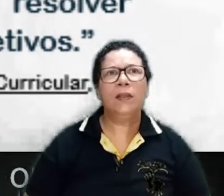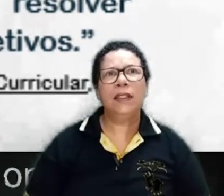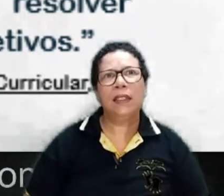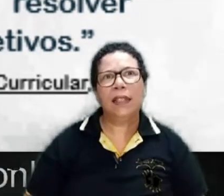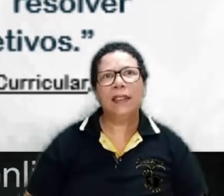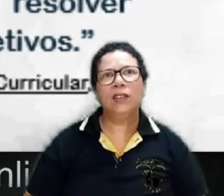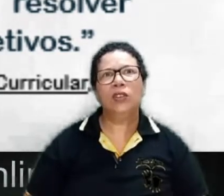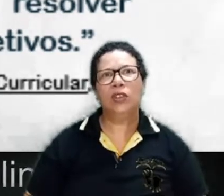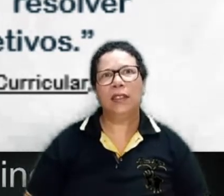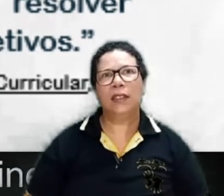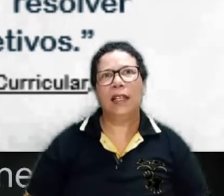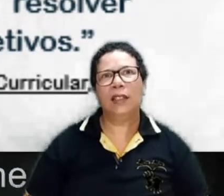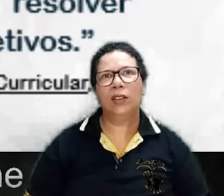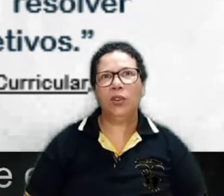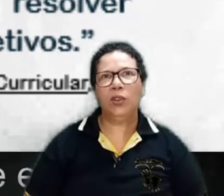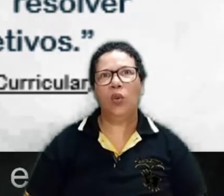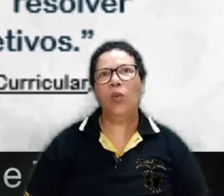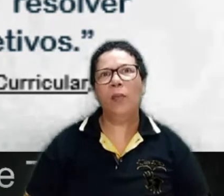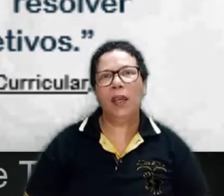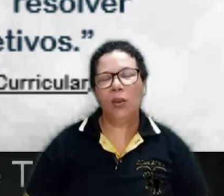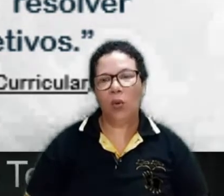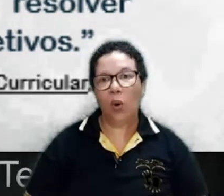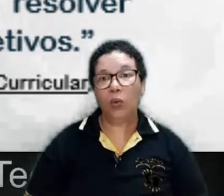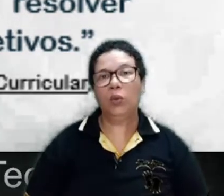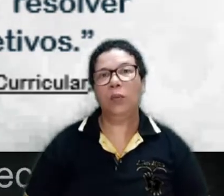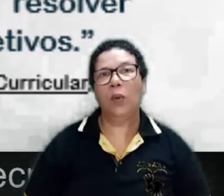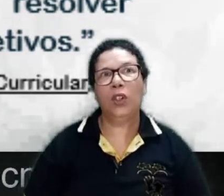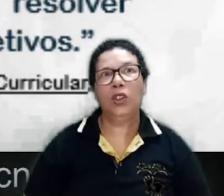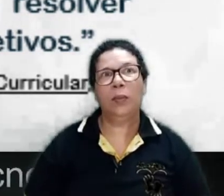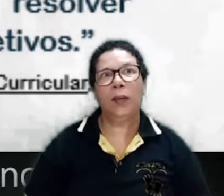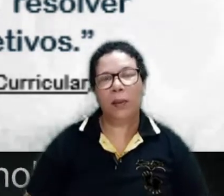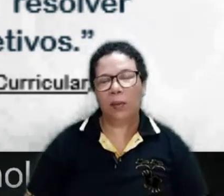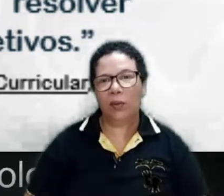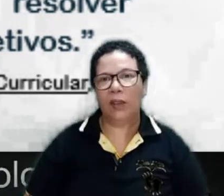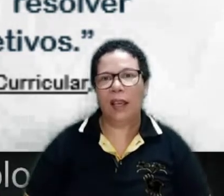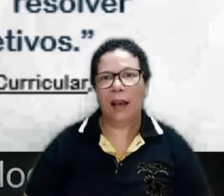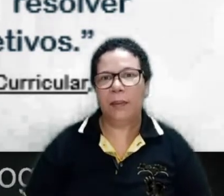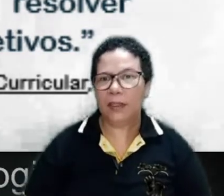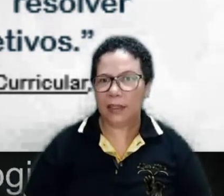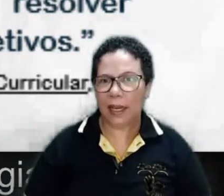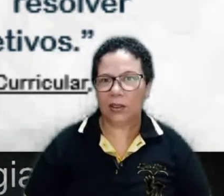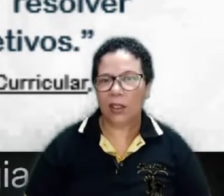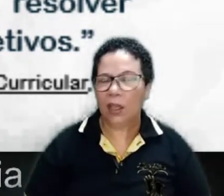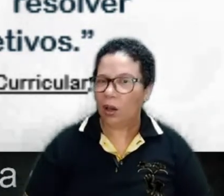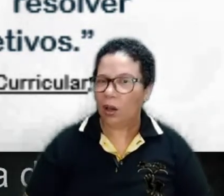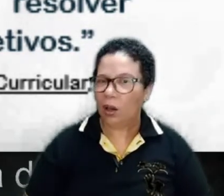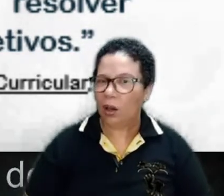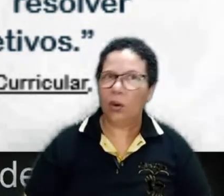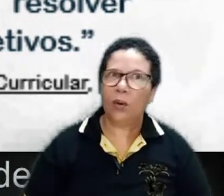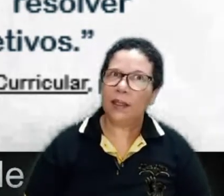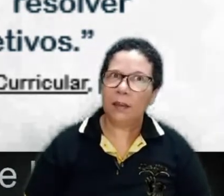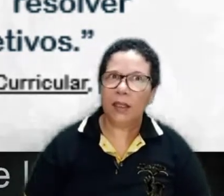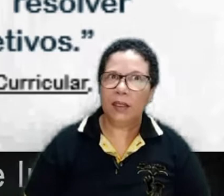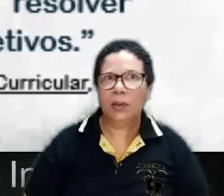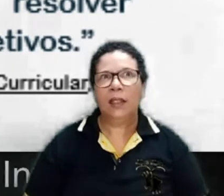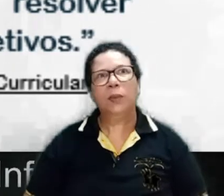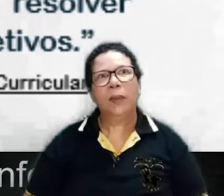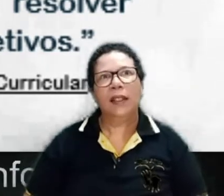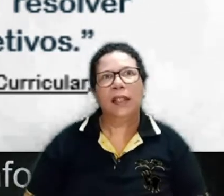não se trata de utilizá-las somente como um meio ou um suporte para promover a aprendizagem ou até